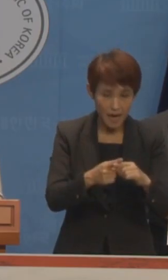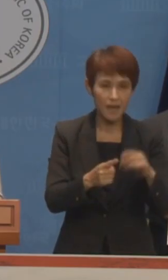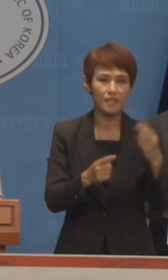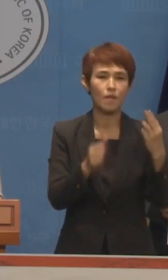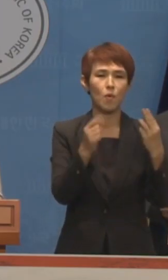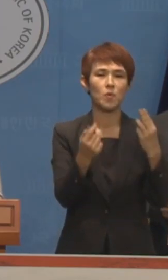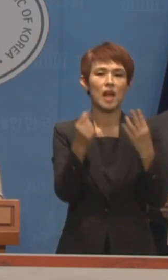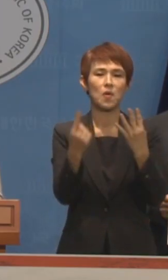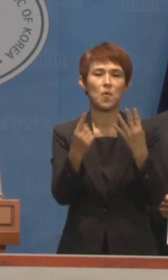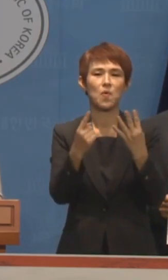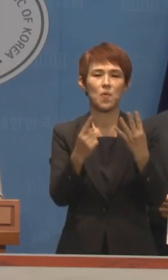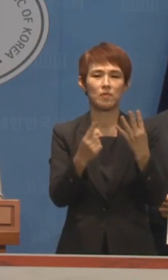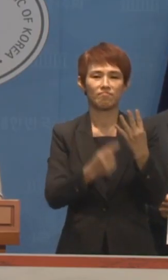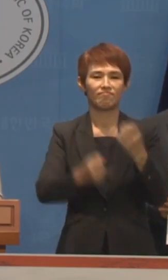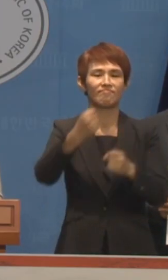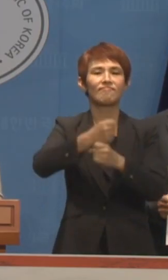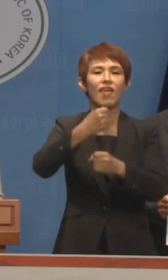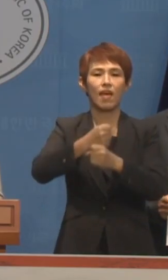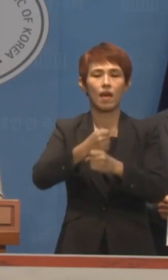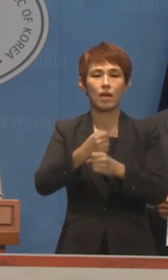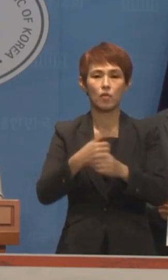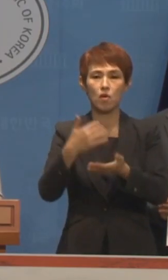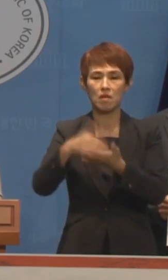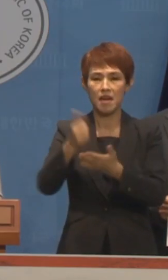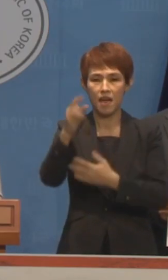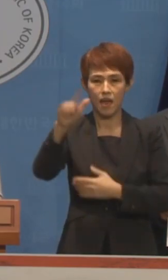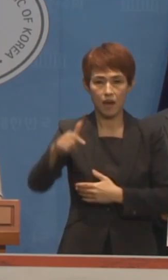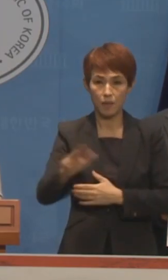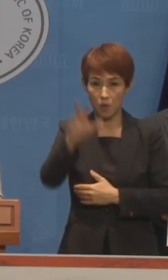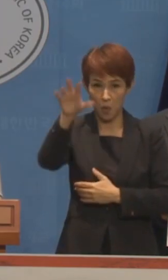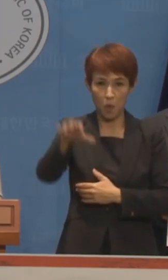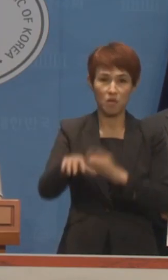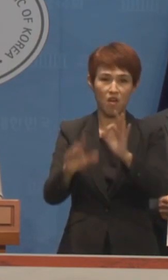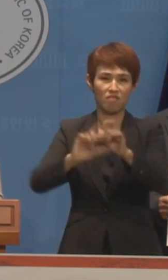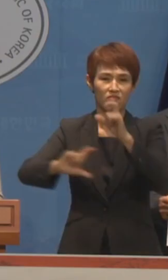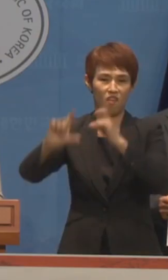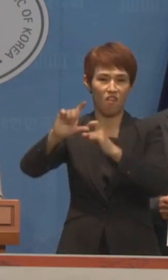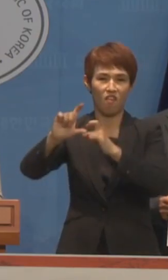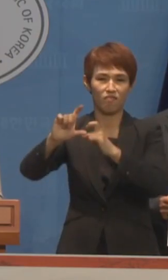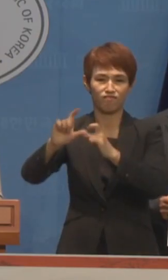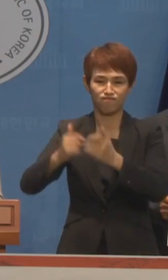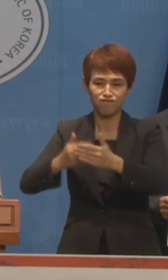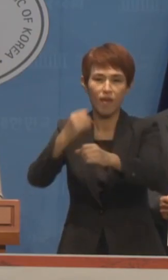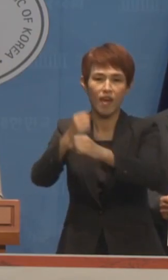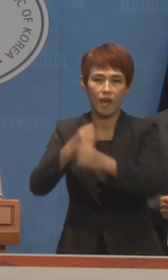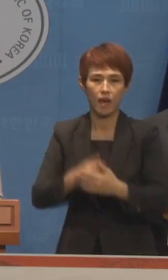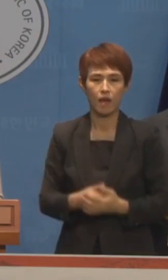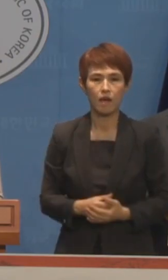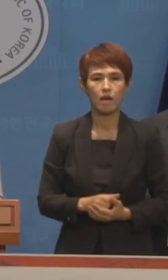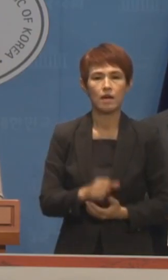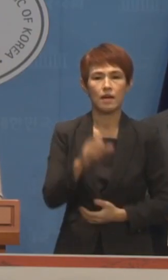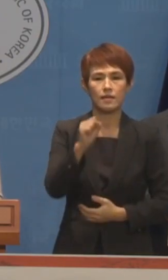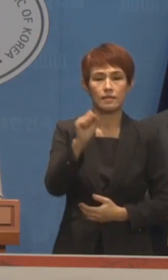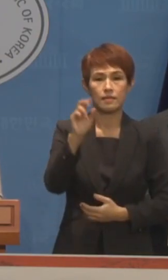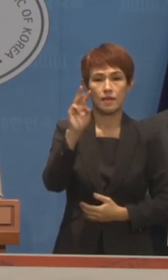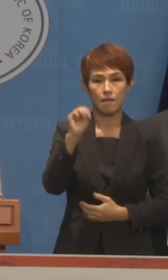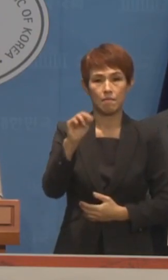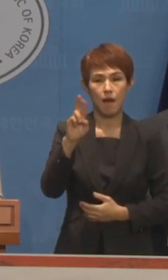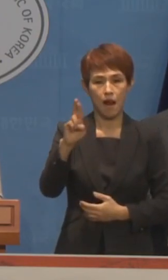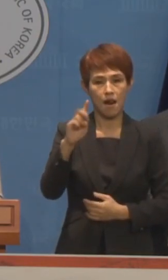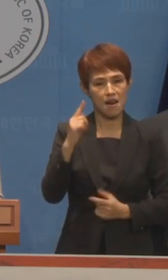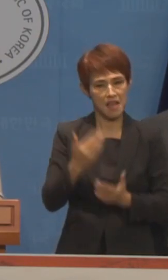10개의 핵발전소 수명 연장을 추진하고 원전 기업 지원과 수출, SMR 개발 등을 포함하여